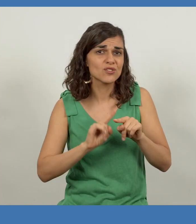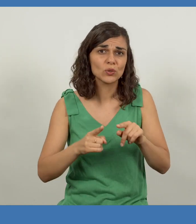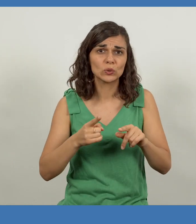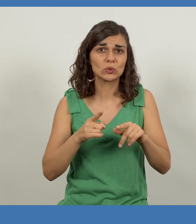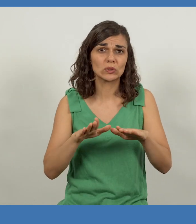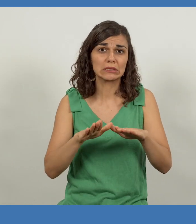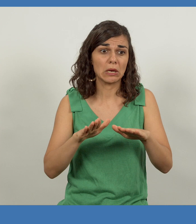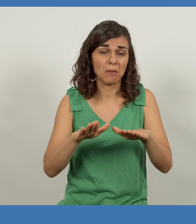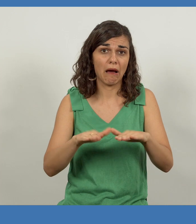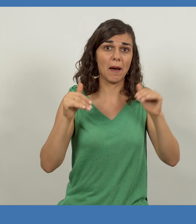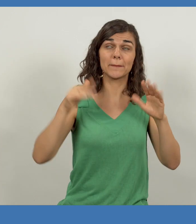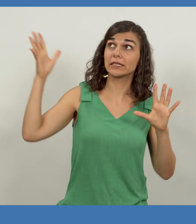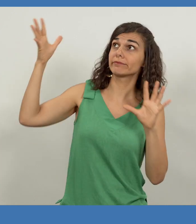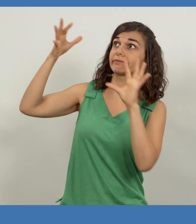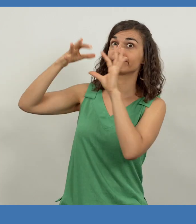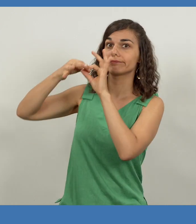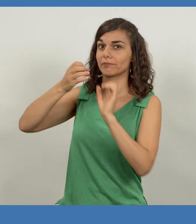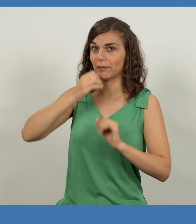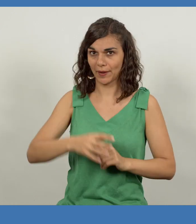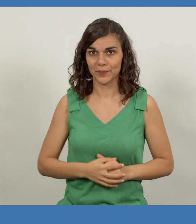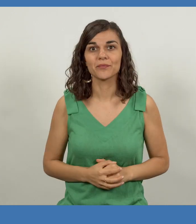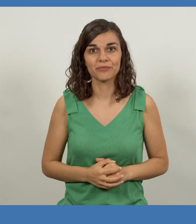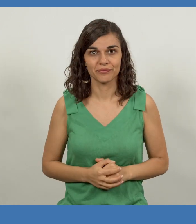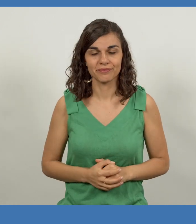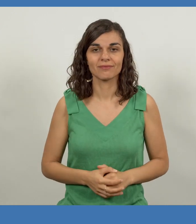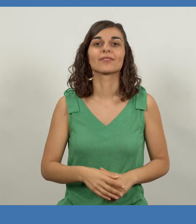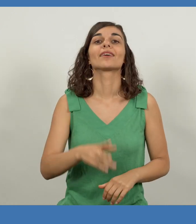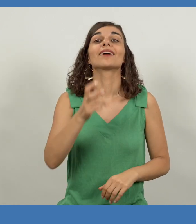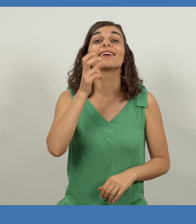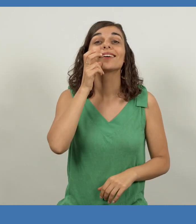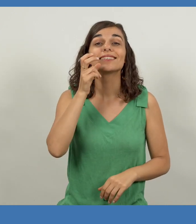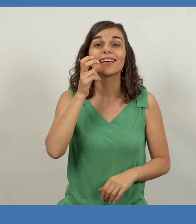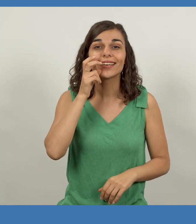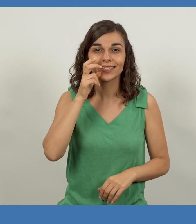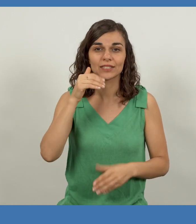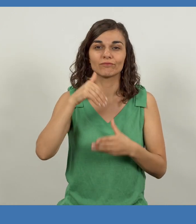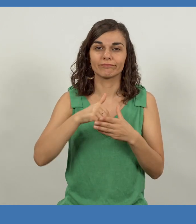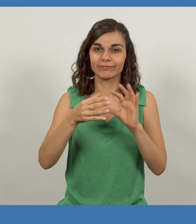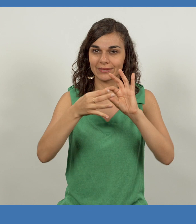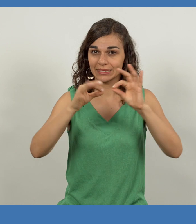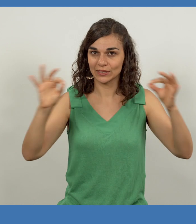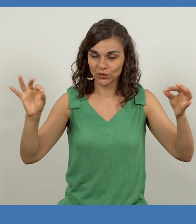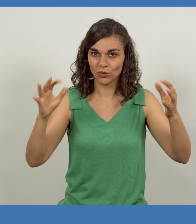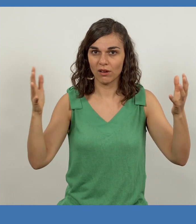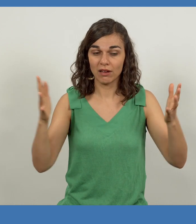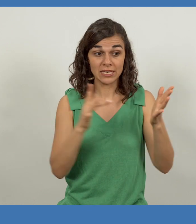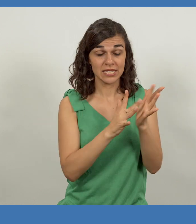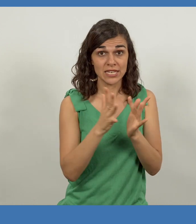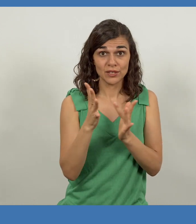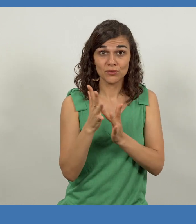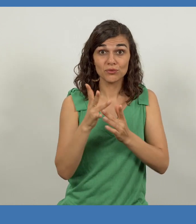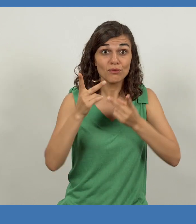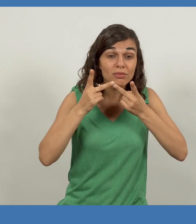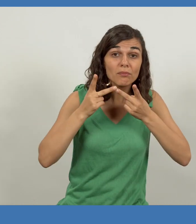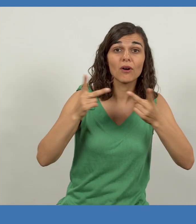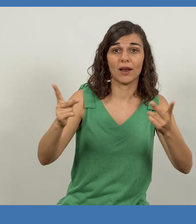livre du prophète Ésaïe, nous pouvons entendre une proclamation que l'on retrouve dans le discours général de Jésus.